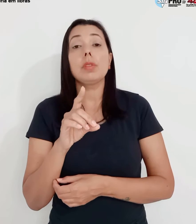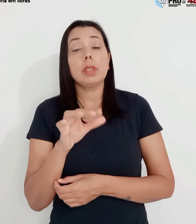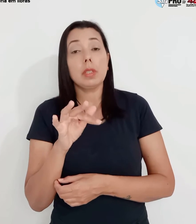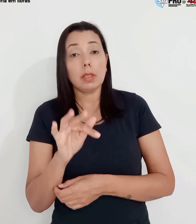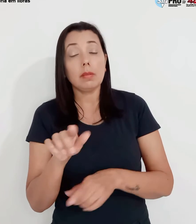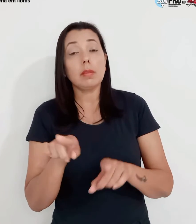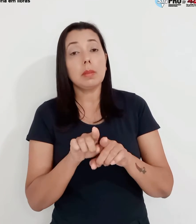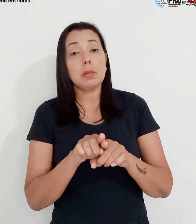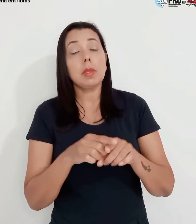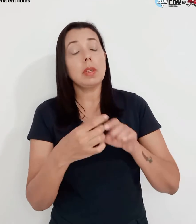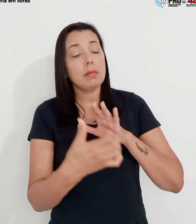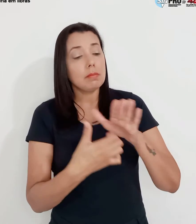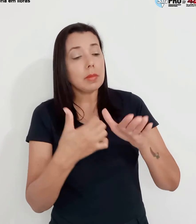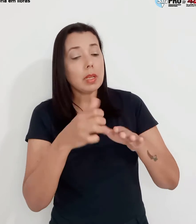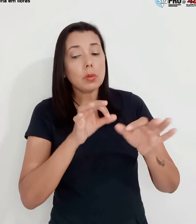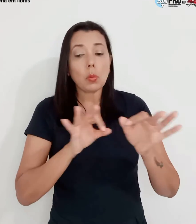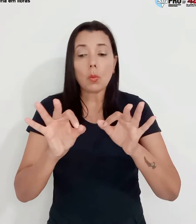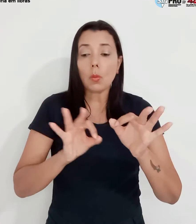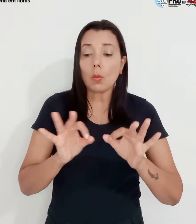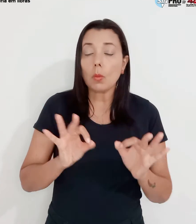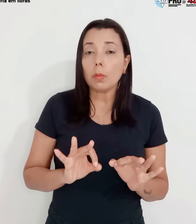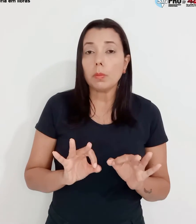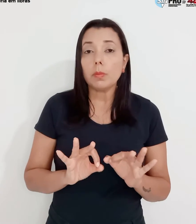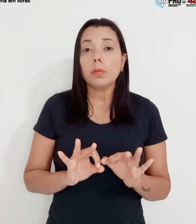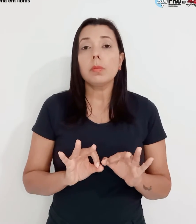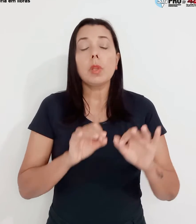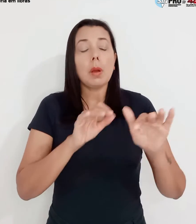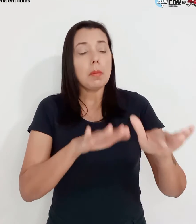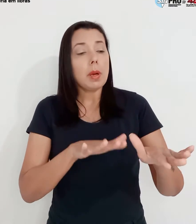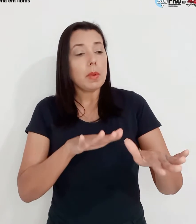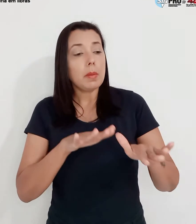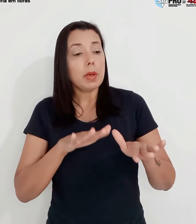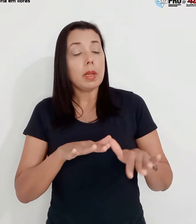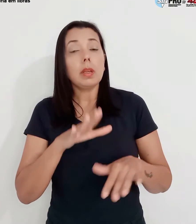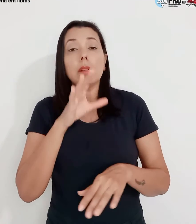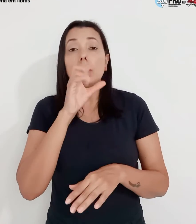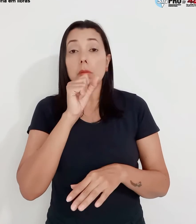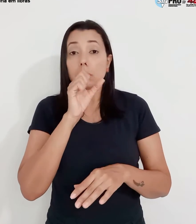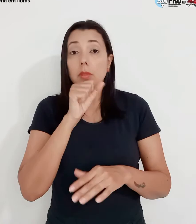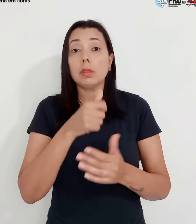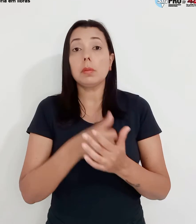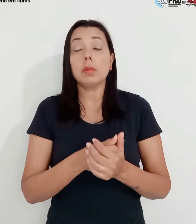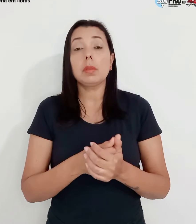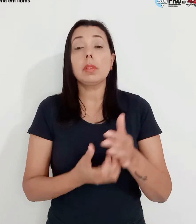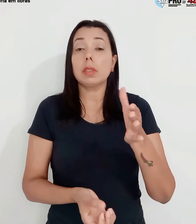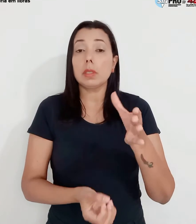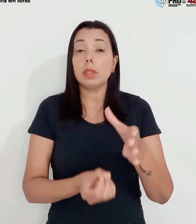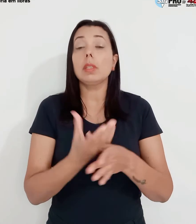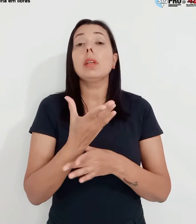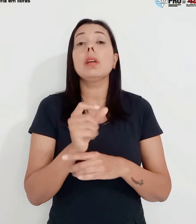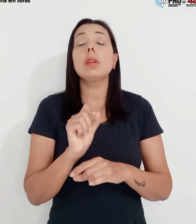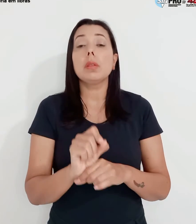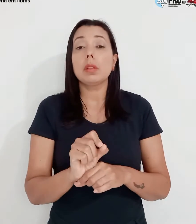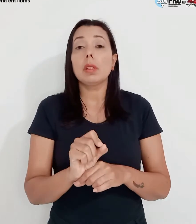entidades organizadoras de marcha deste sábado, elaboraram um guia